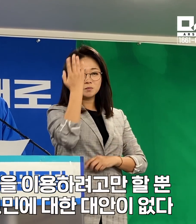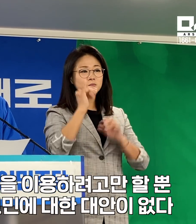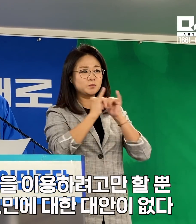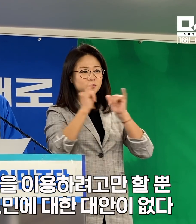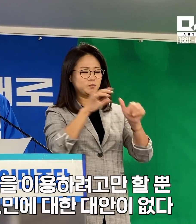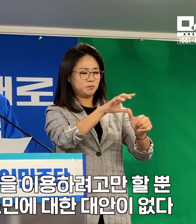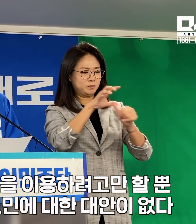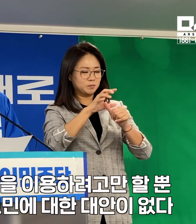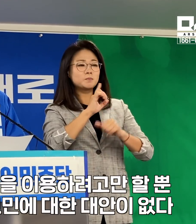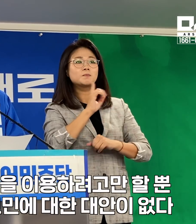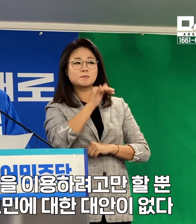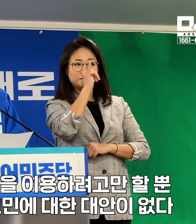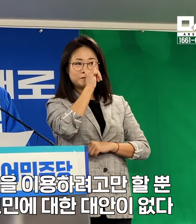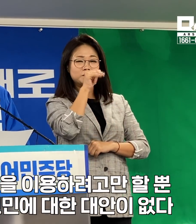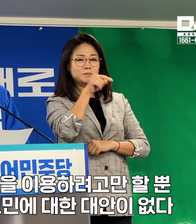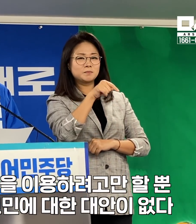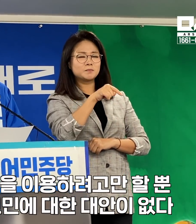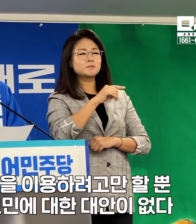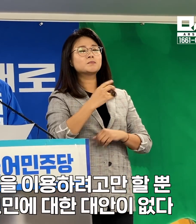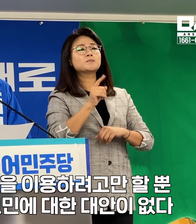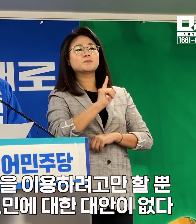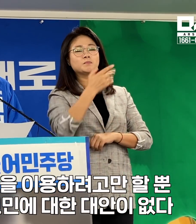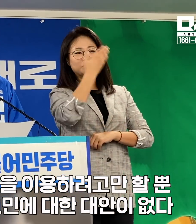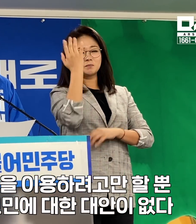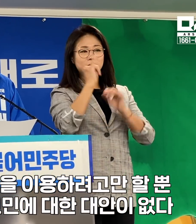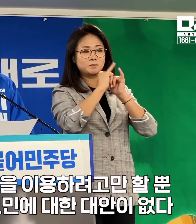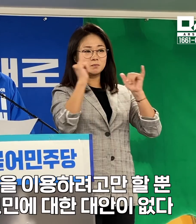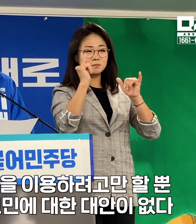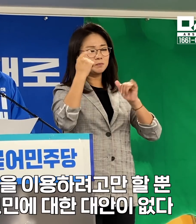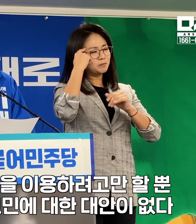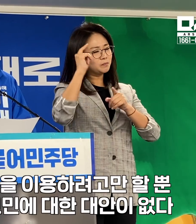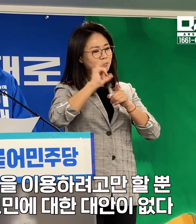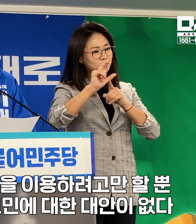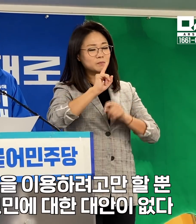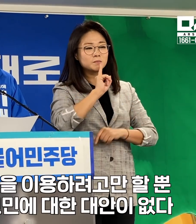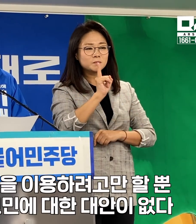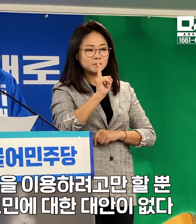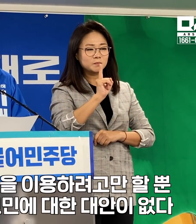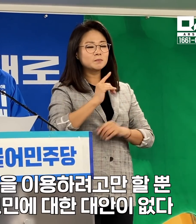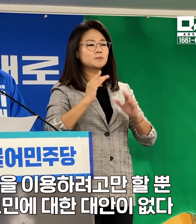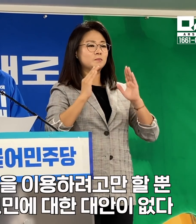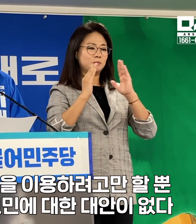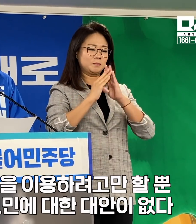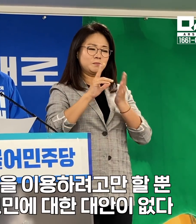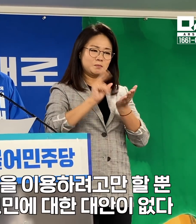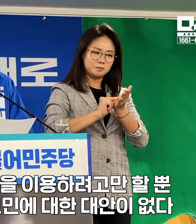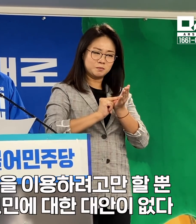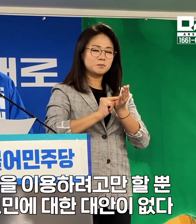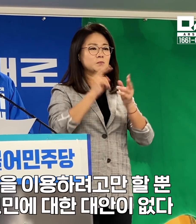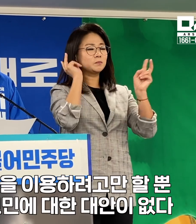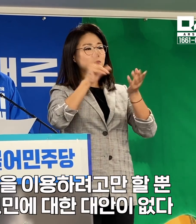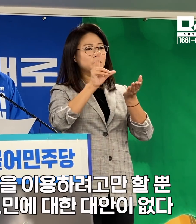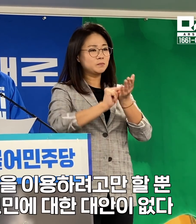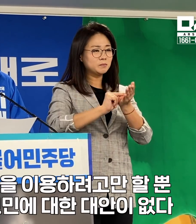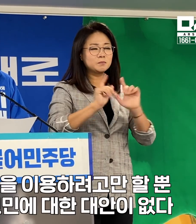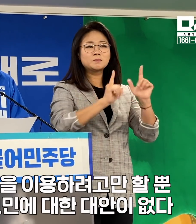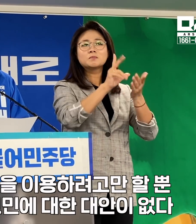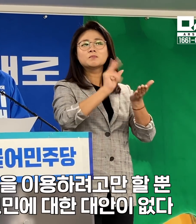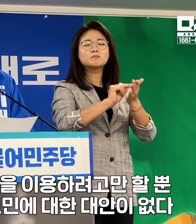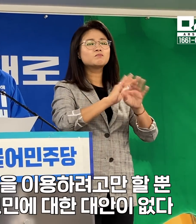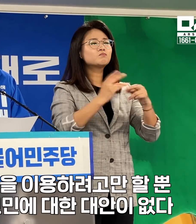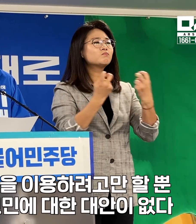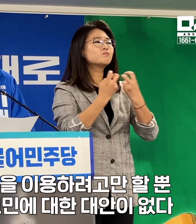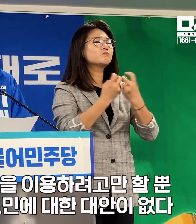청년을 이용하려고만 할 뿐 정작 청년 세대가 고민하는 주거난과 취업 문제, 생계난에 대한